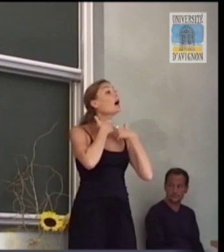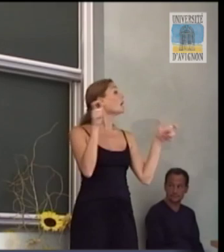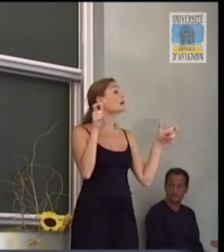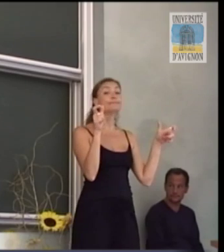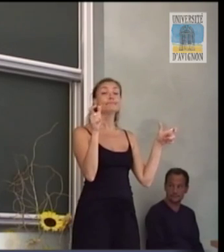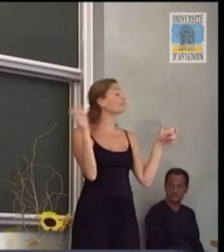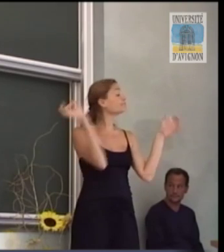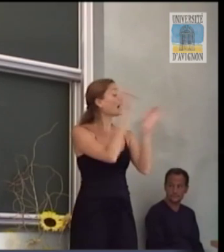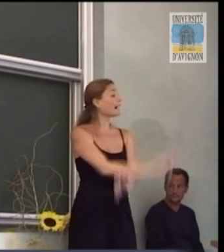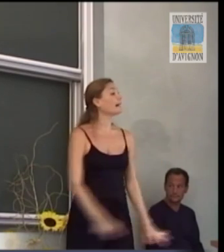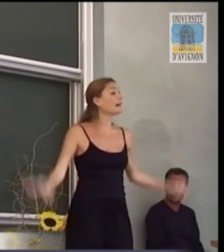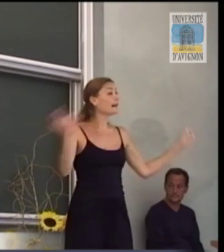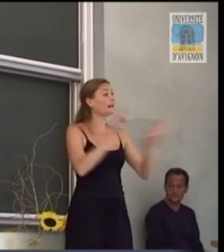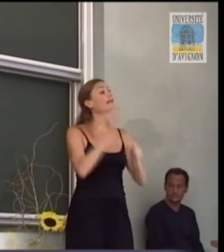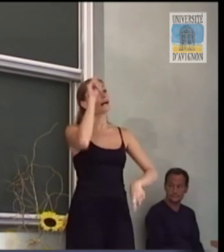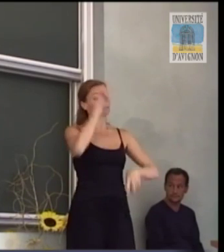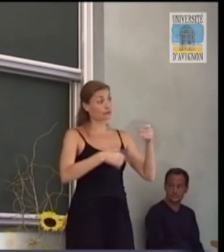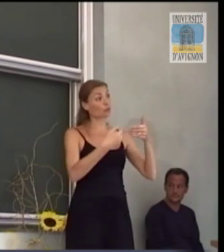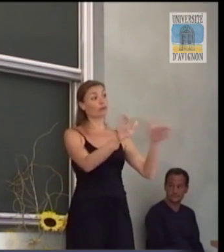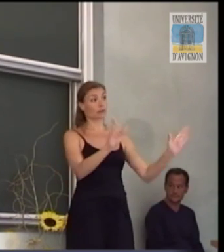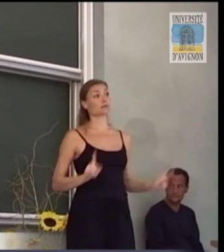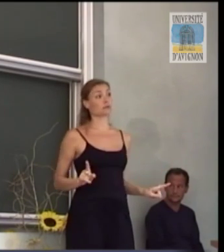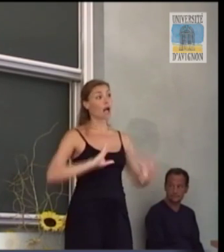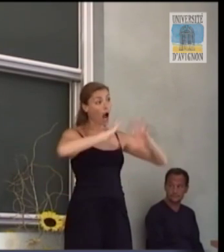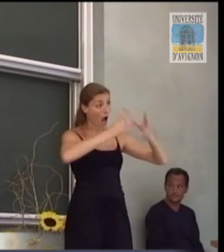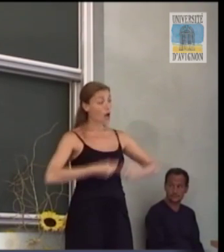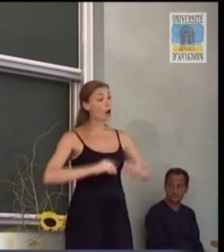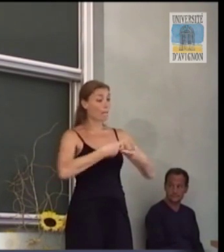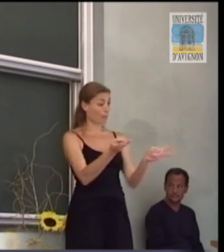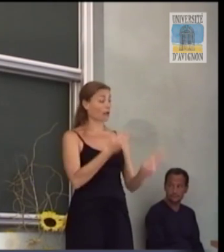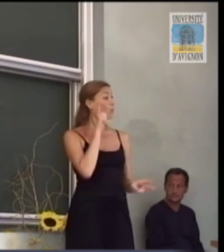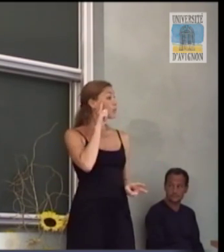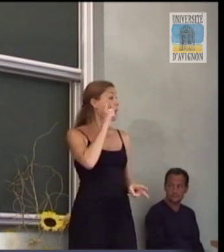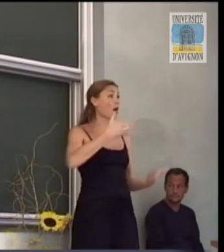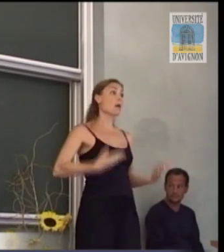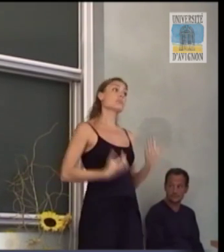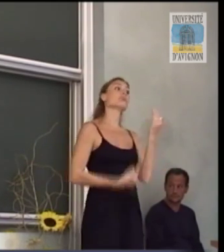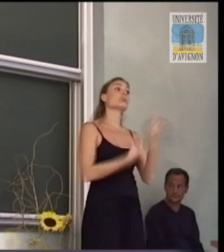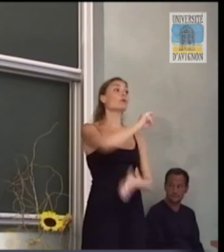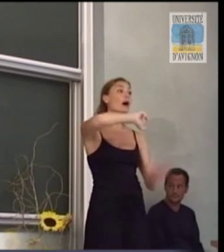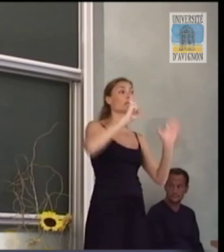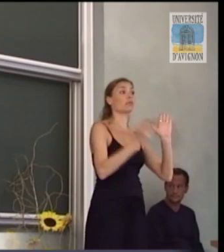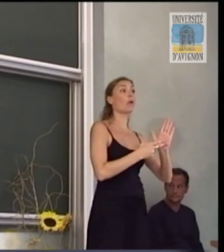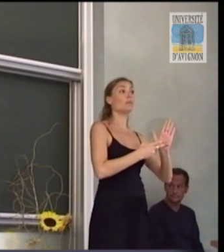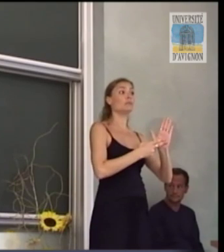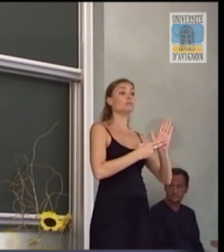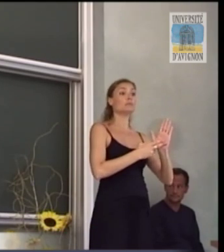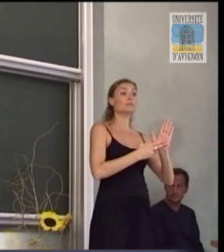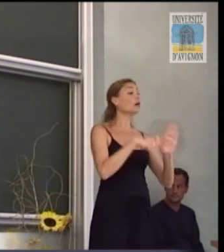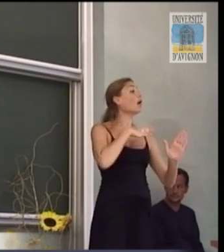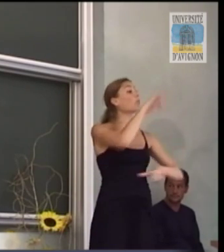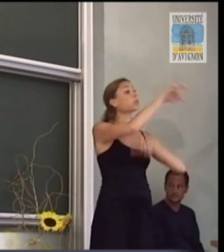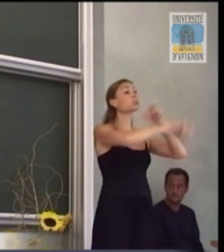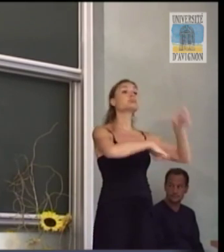que non accessibles, non satisfaisant les normes, et qui n'investiront pas parce